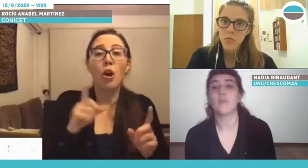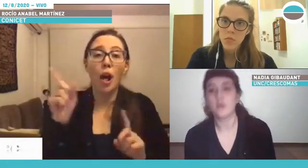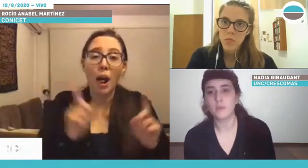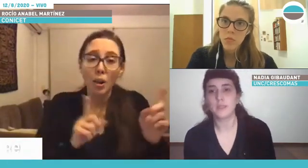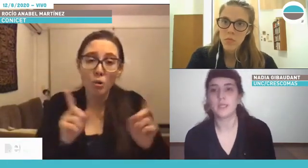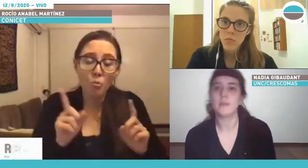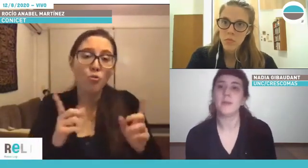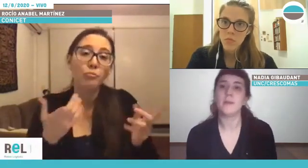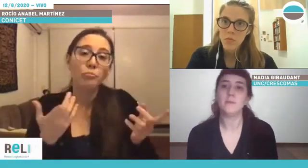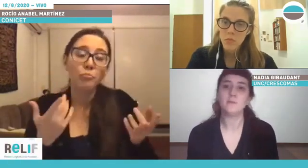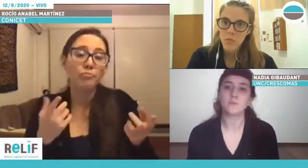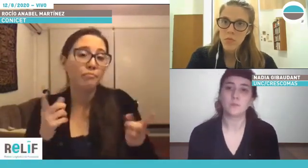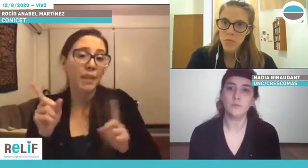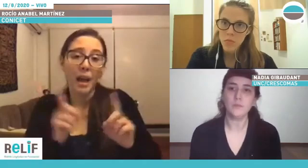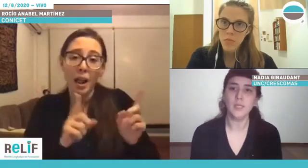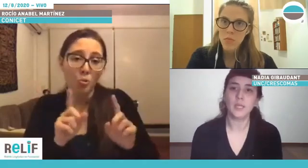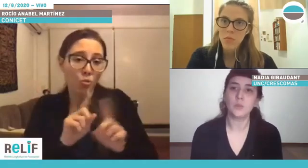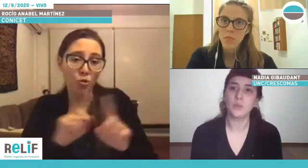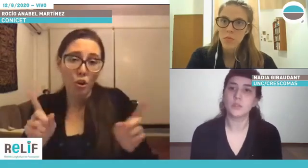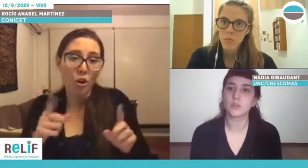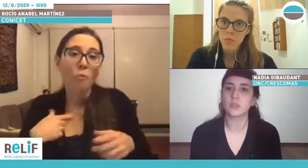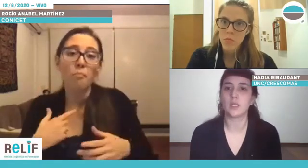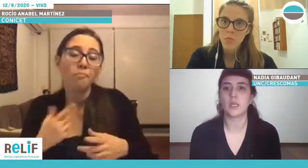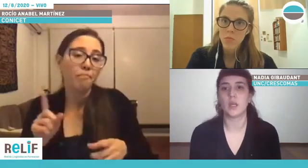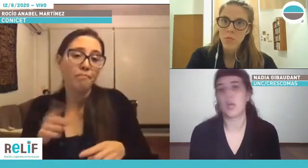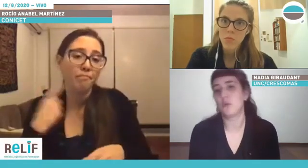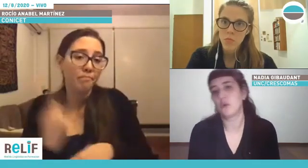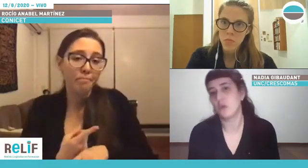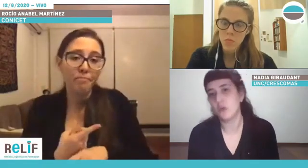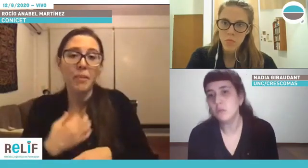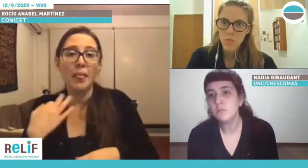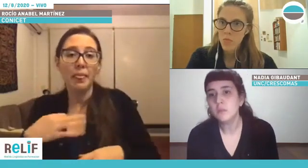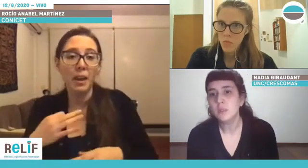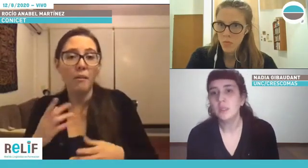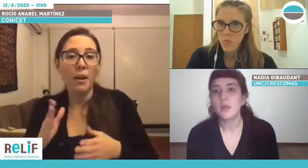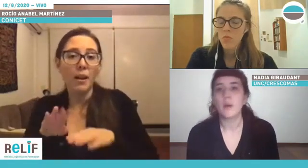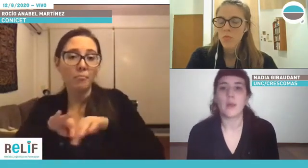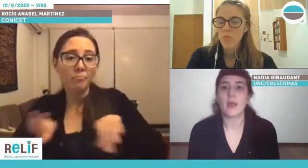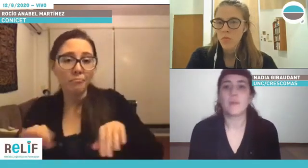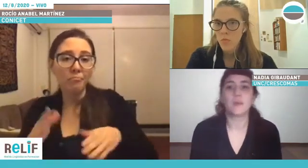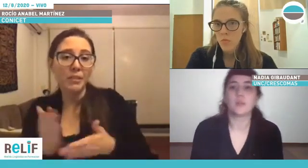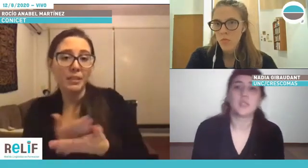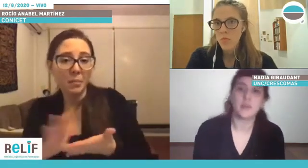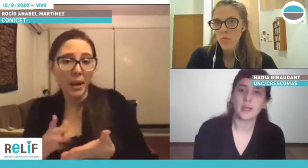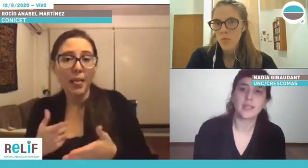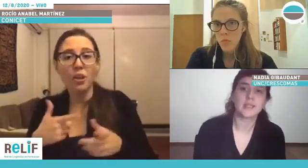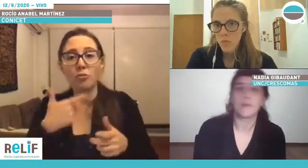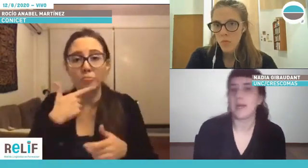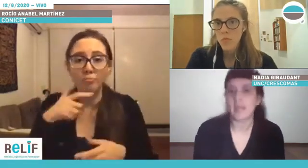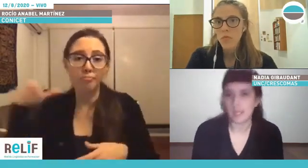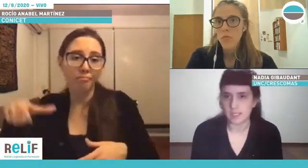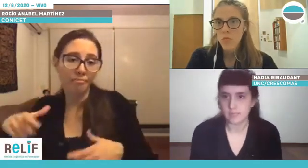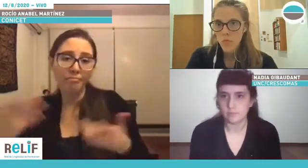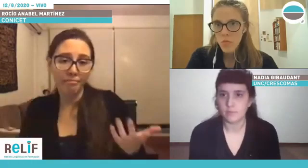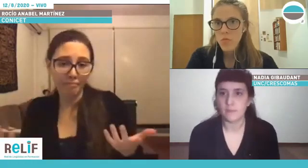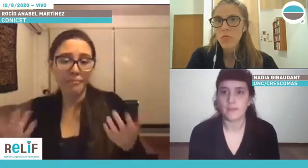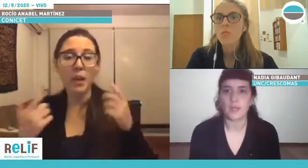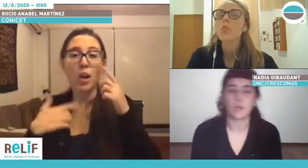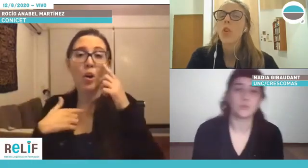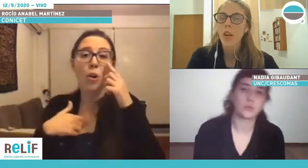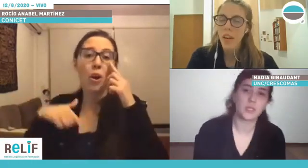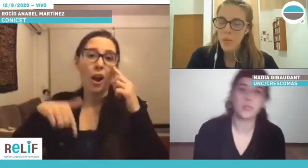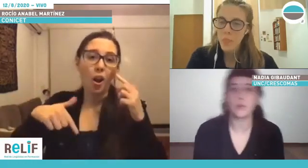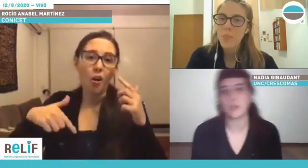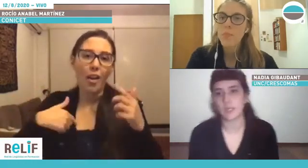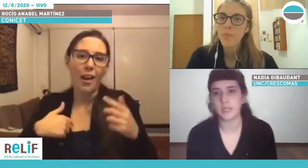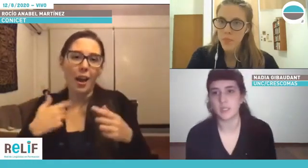ejemplo la forma también, algunos no, es imposible, hay que separarlas.